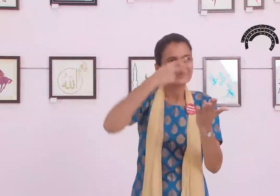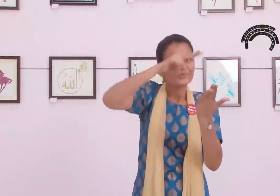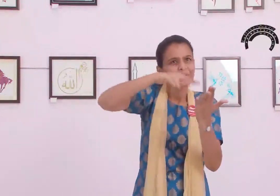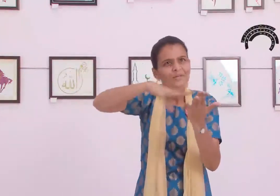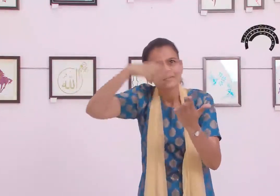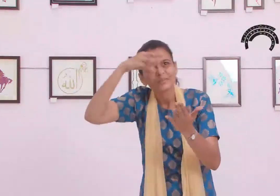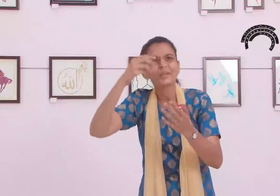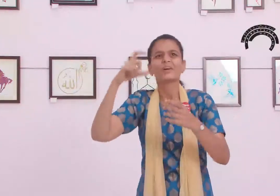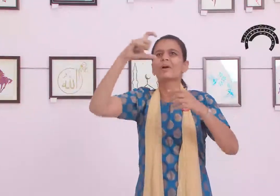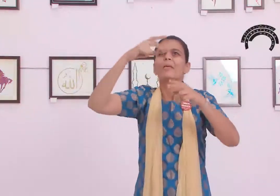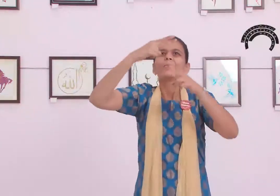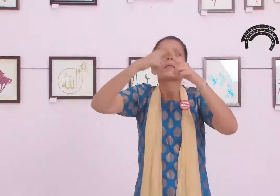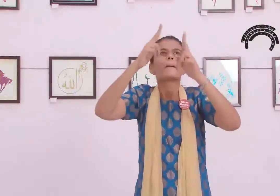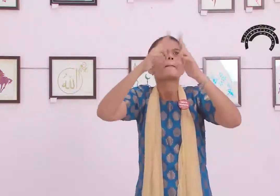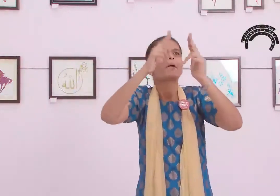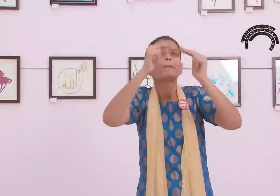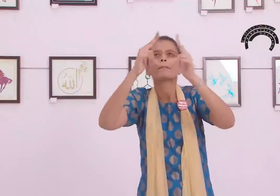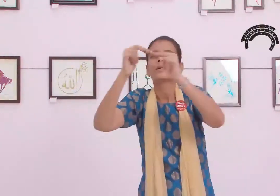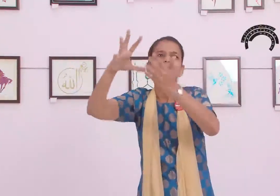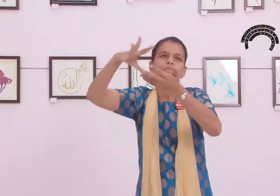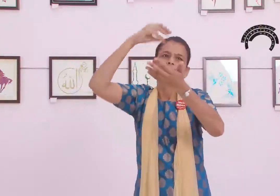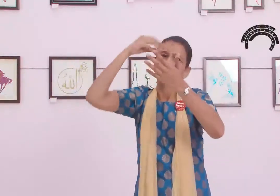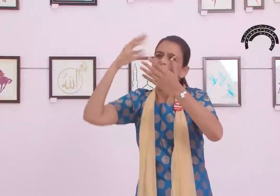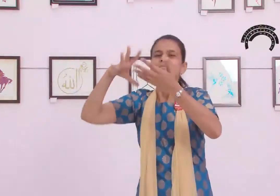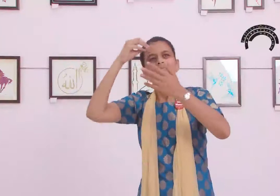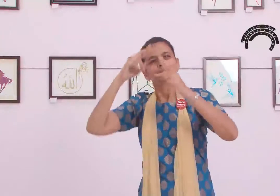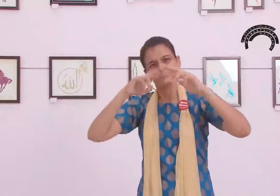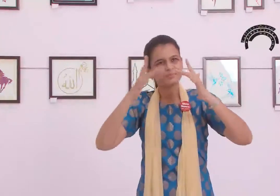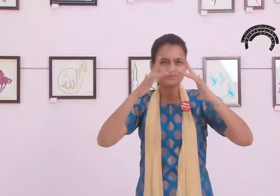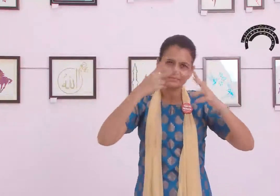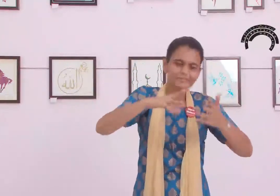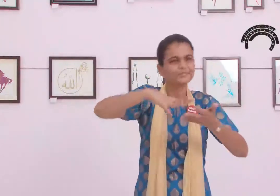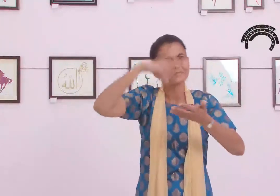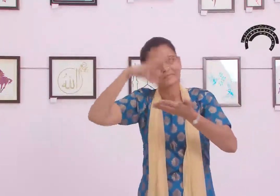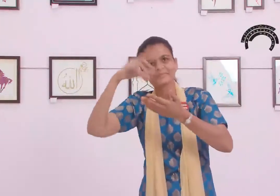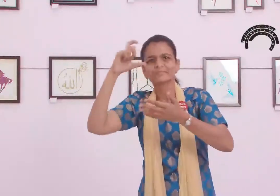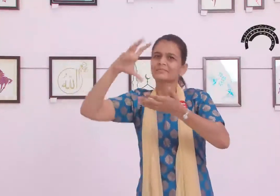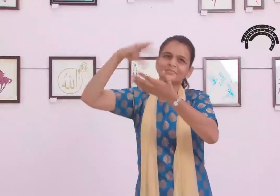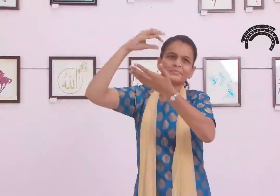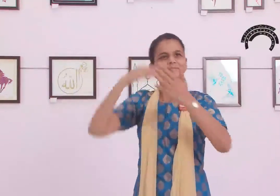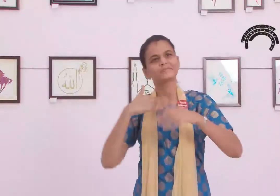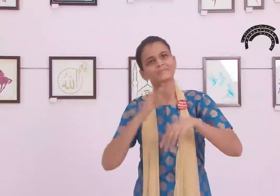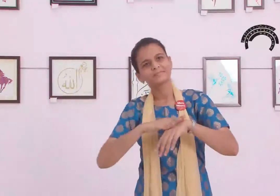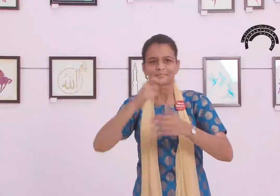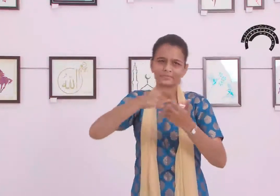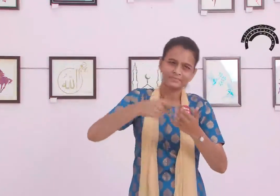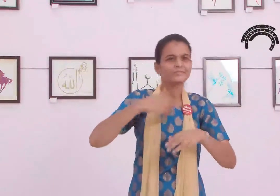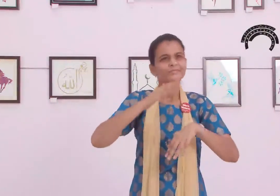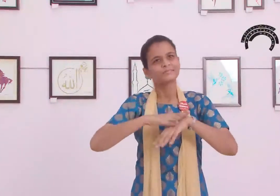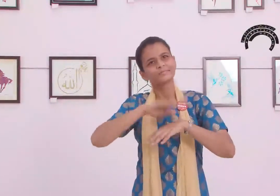એમણે એમને અલગ અલગ ચિત્રો બનાવવાની પ્રેરણા આપી અને કલરિંગ પેપરમાંથી સ્ટેન્સિલ કટર દ્વારા કઈ